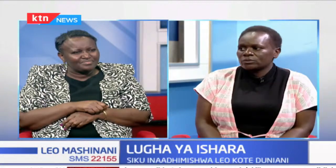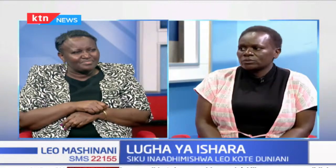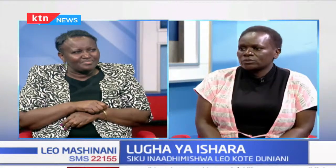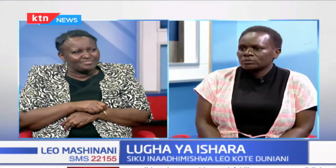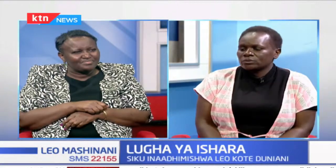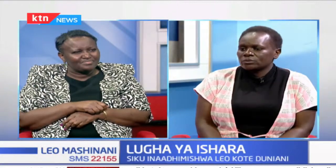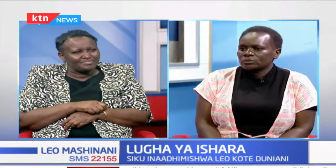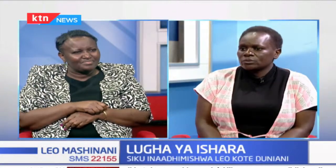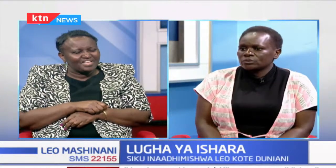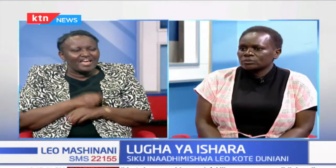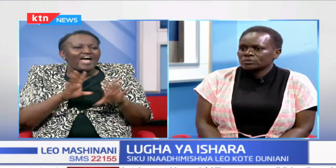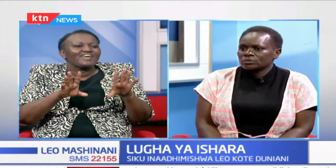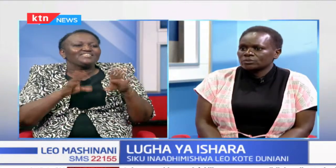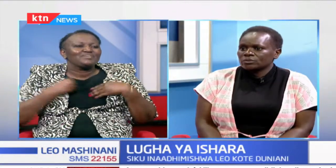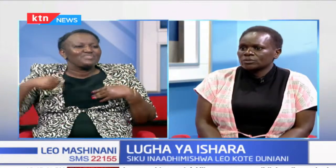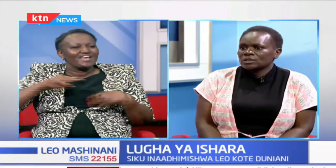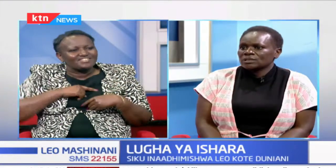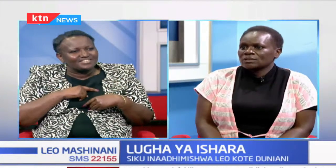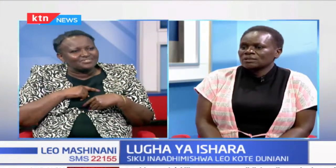hivyo.